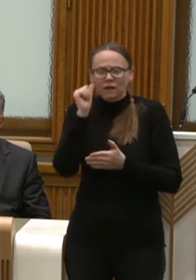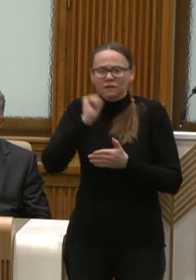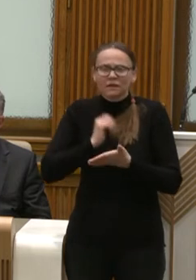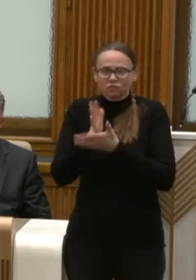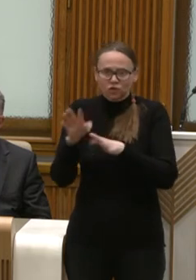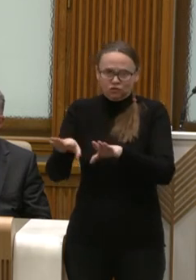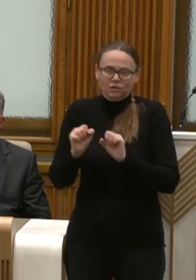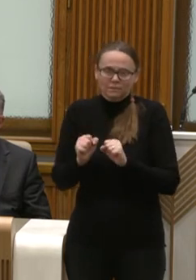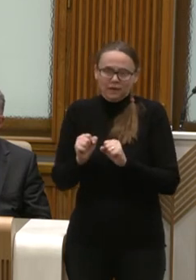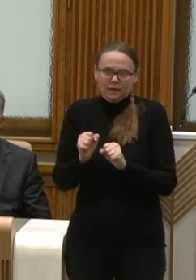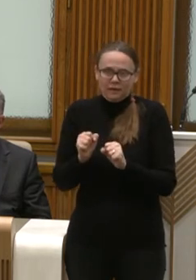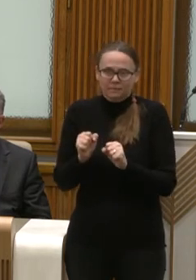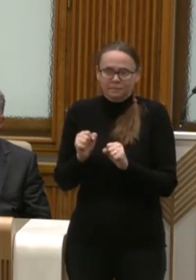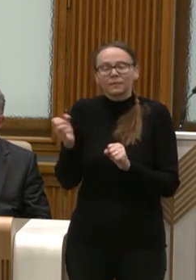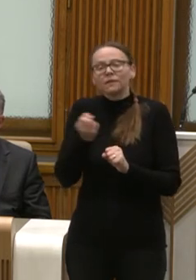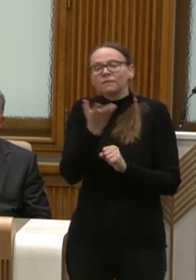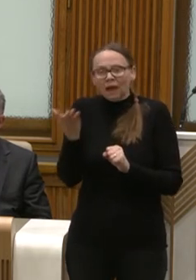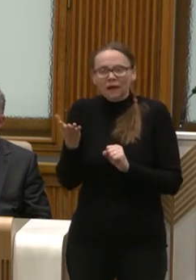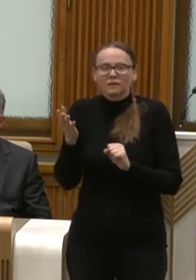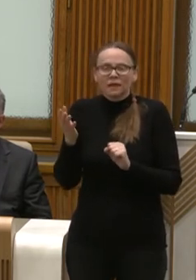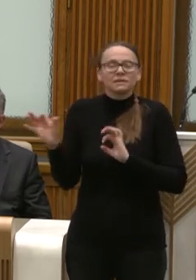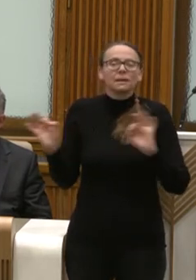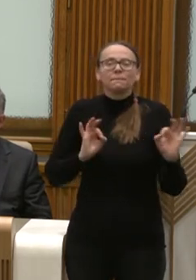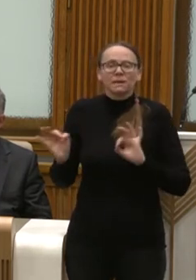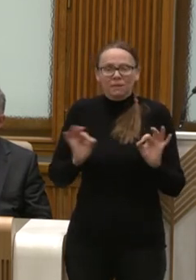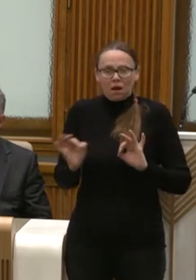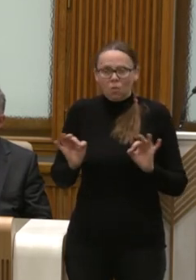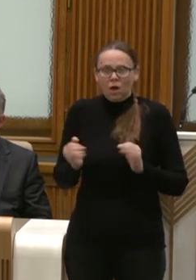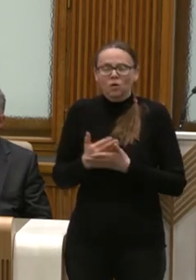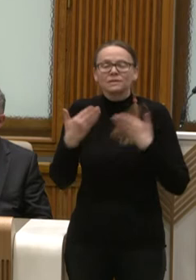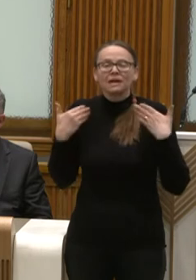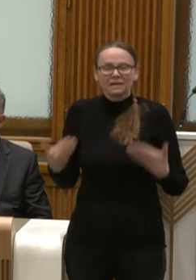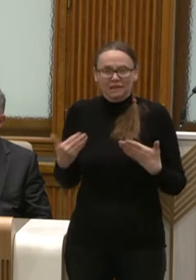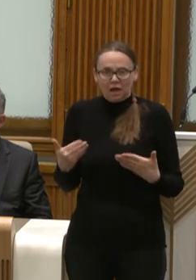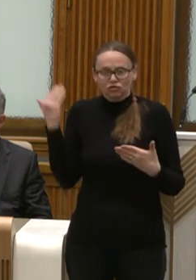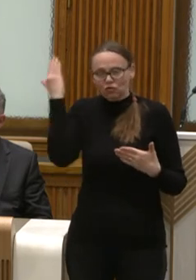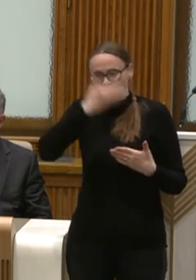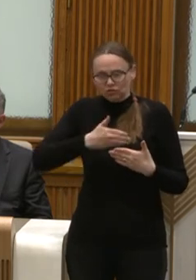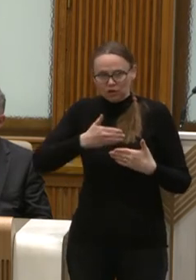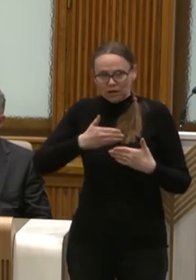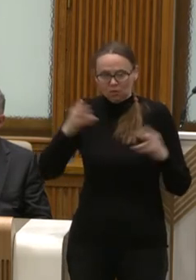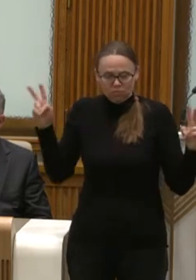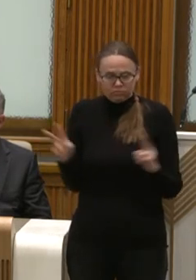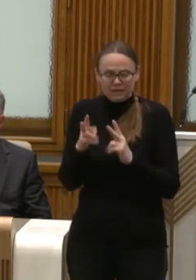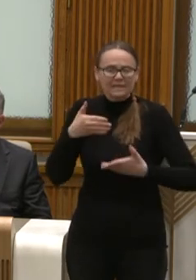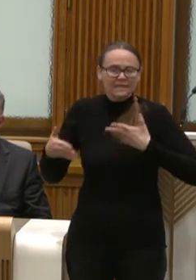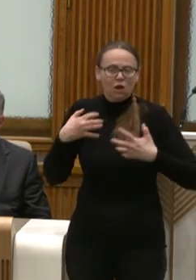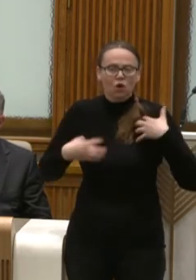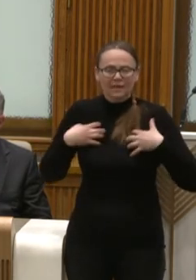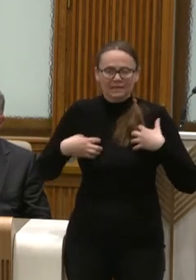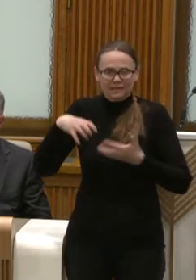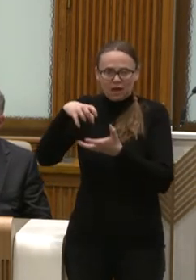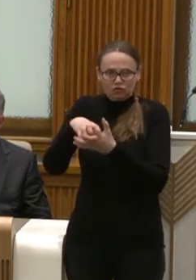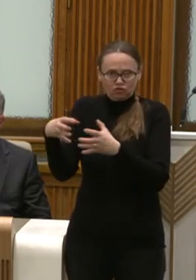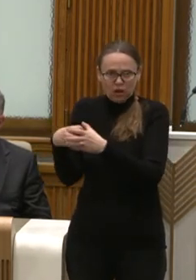sprejeli. Nekateri se pripravljajo za današnjo večerno sejo kriznega štaba v